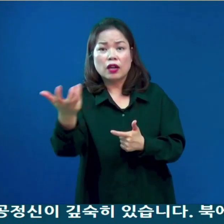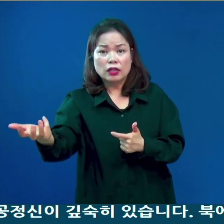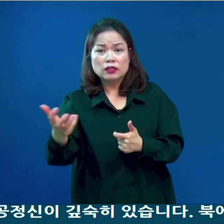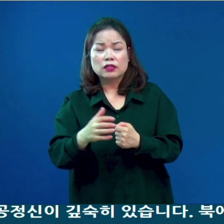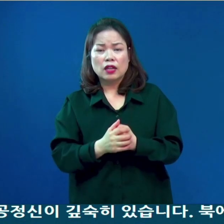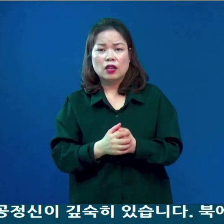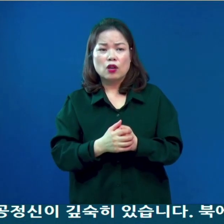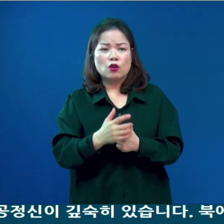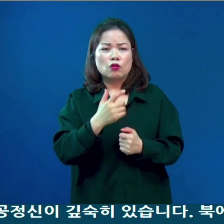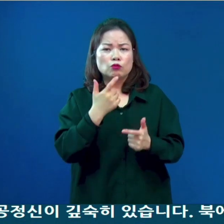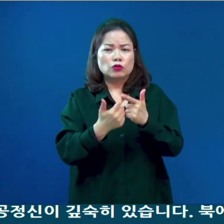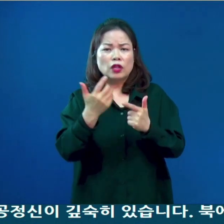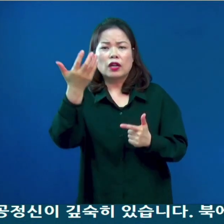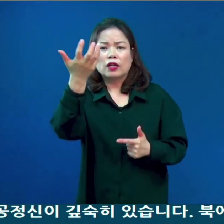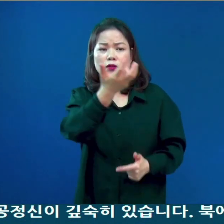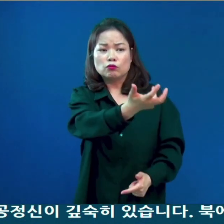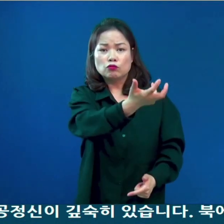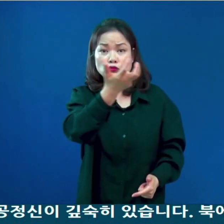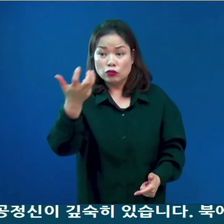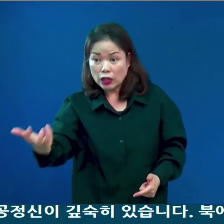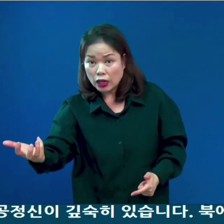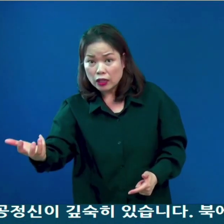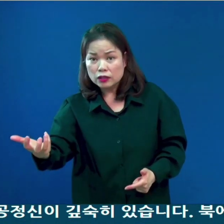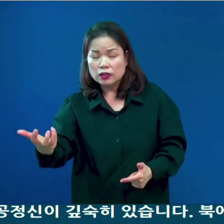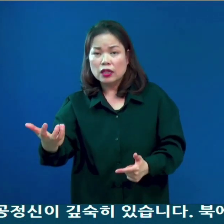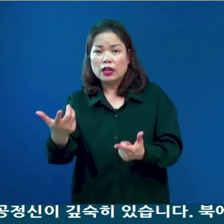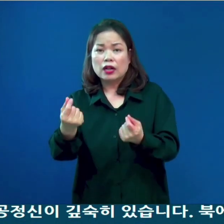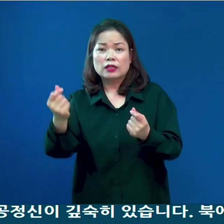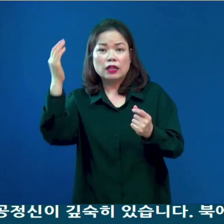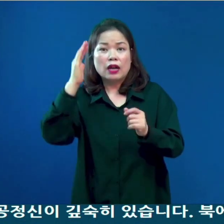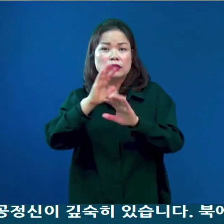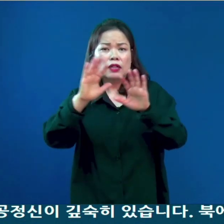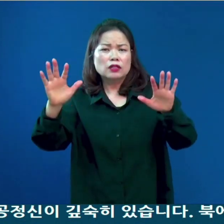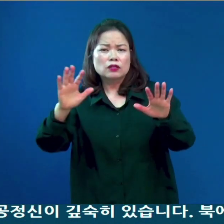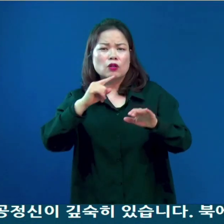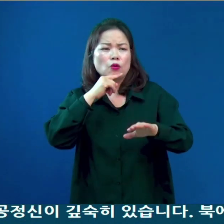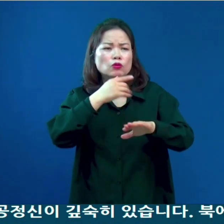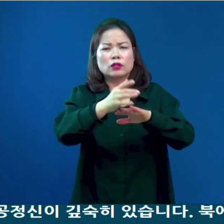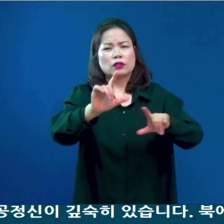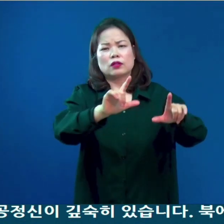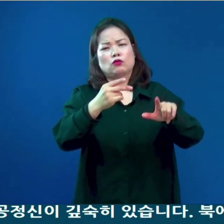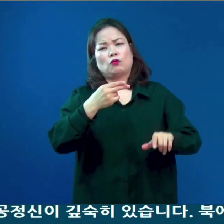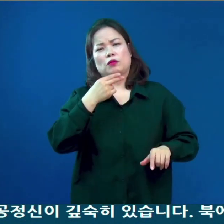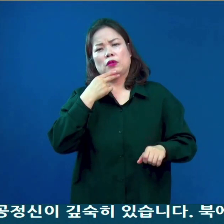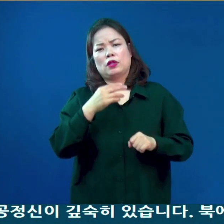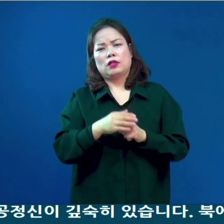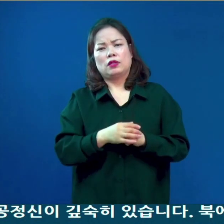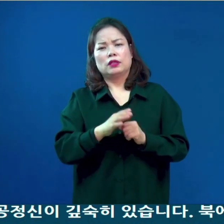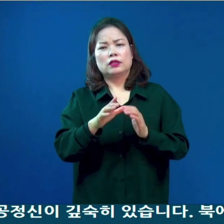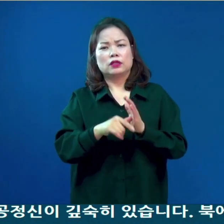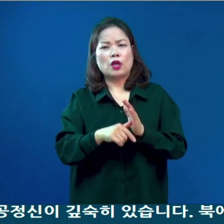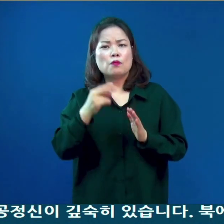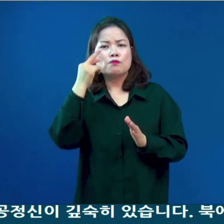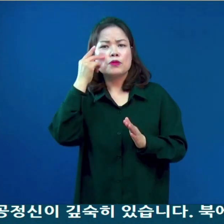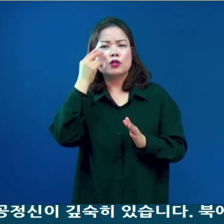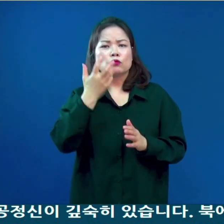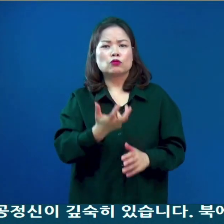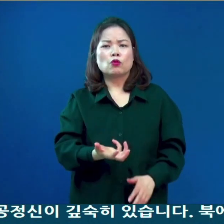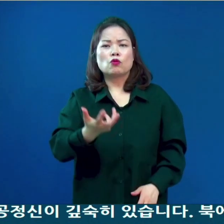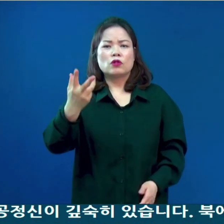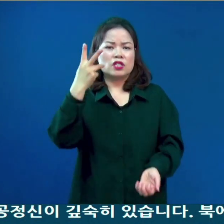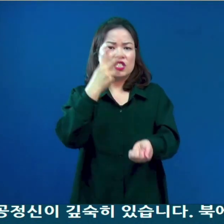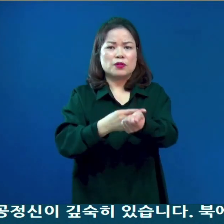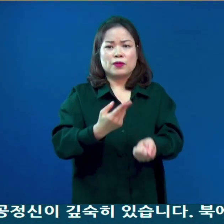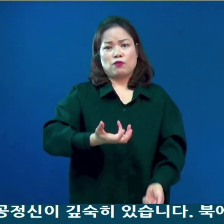또 부산까지 내려갔는데, 내가 같은 하늘 아래에서 공산당이랑 살 수 없다 해가지고 당시에 미국으로 이민을 많이 가셨어요.